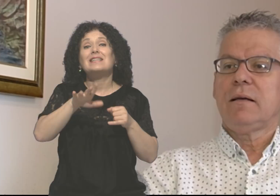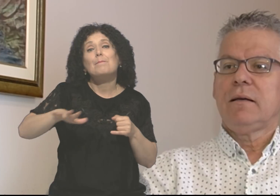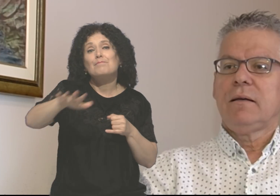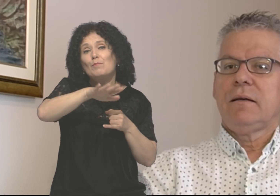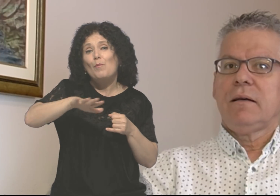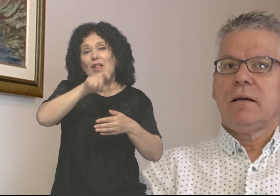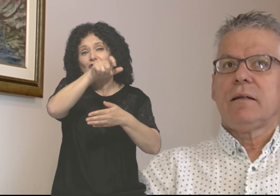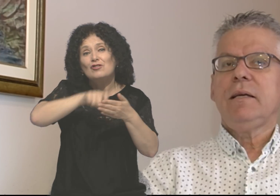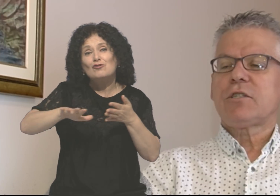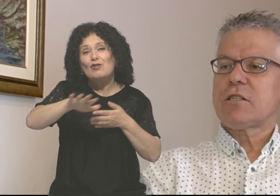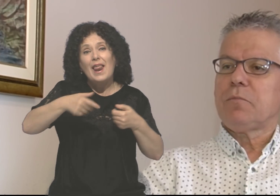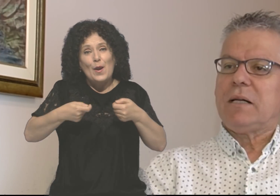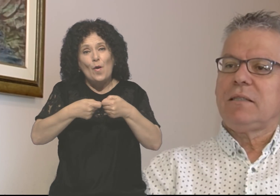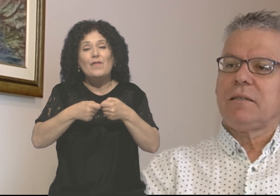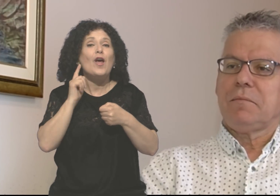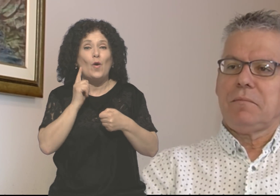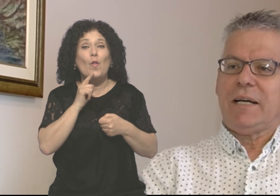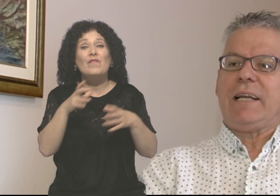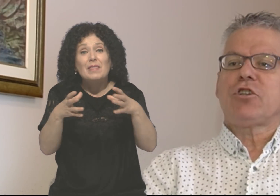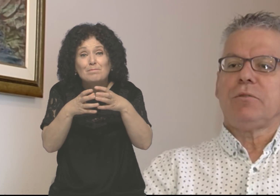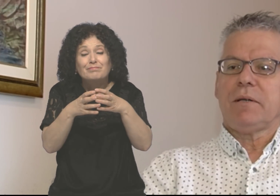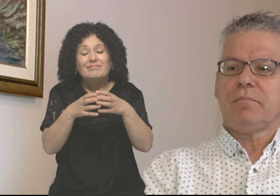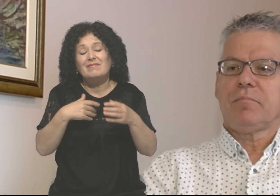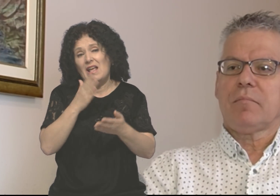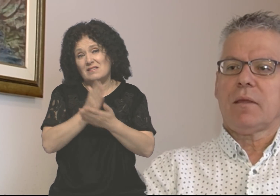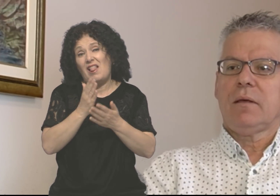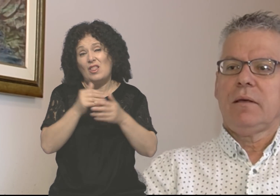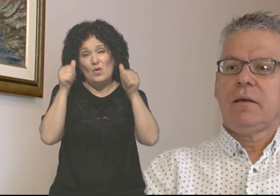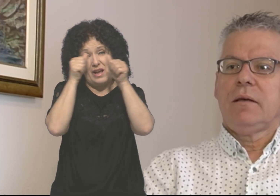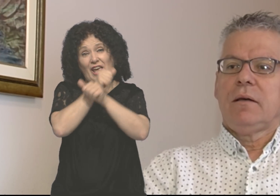популација. Ние често пати грешиме.